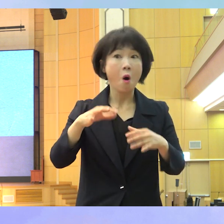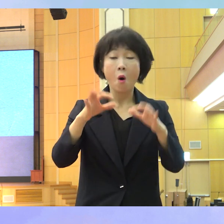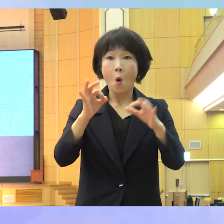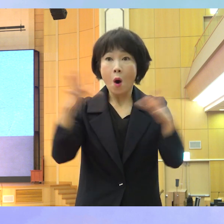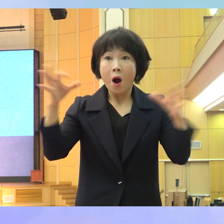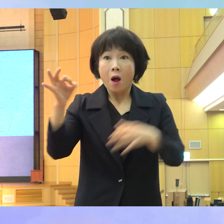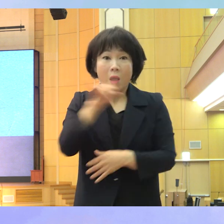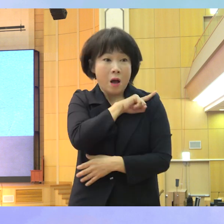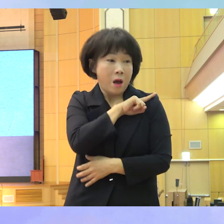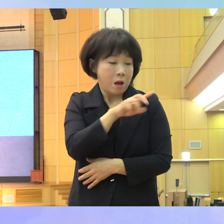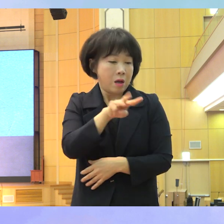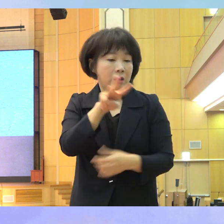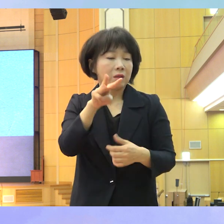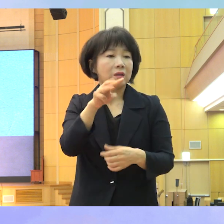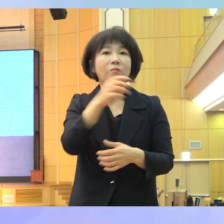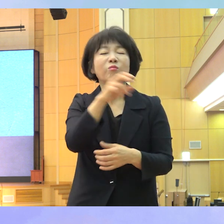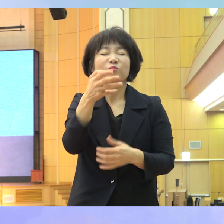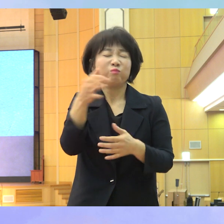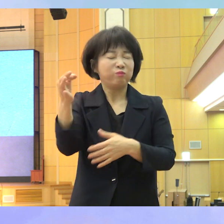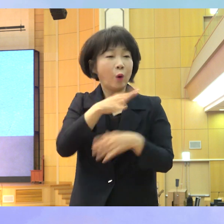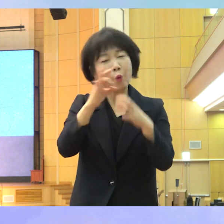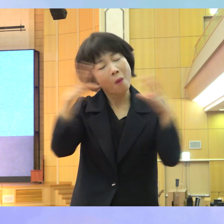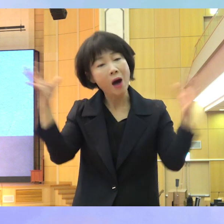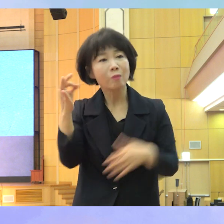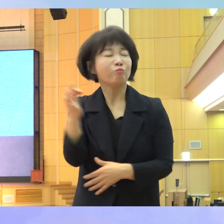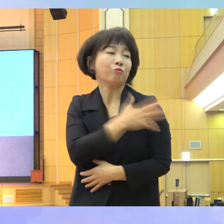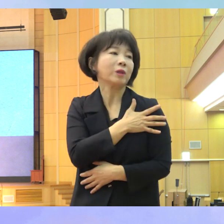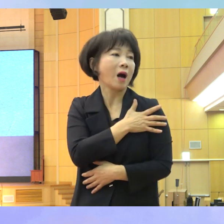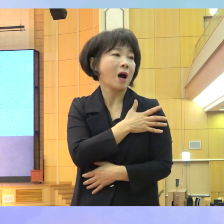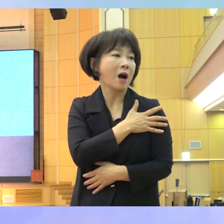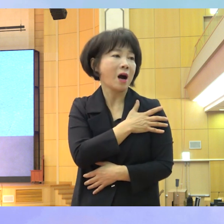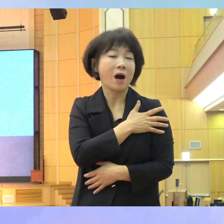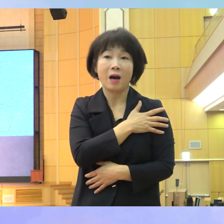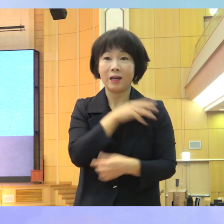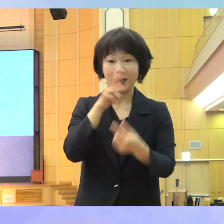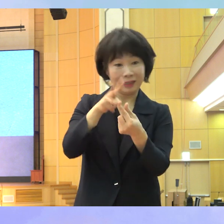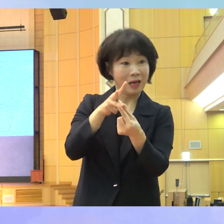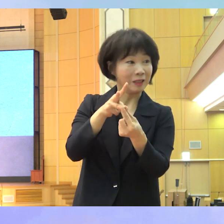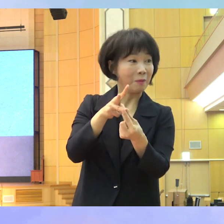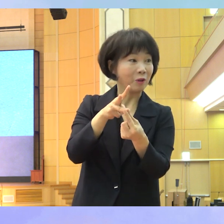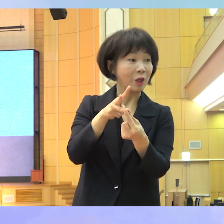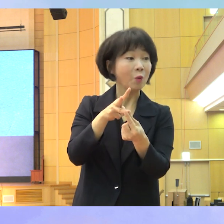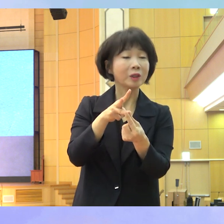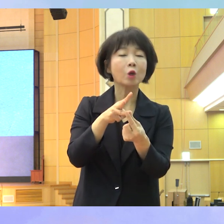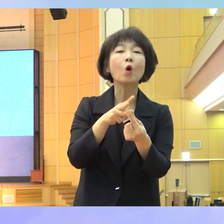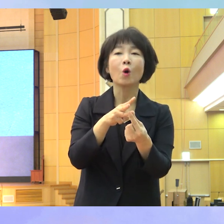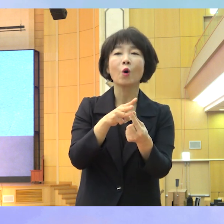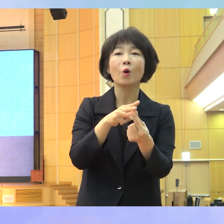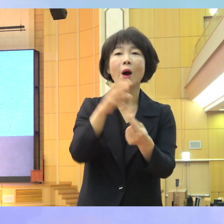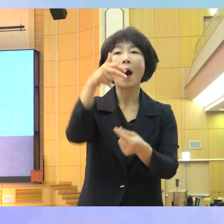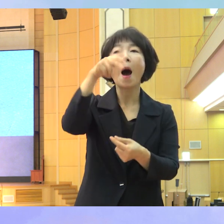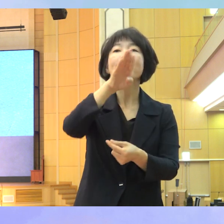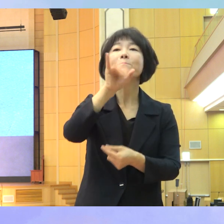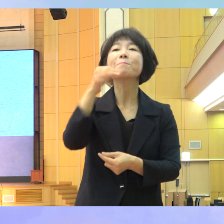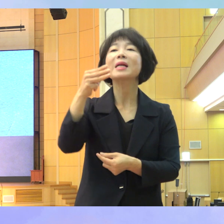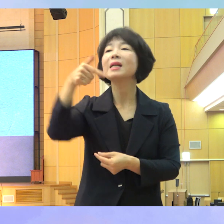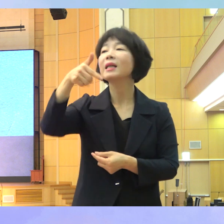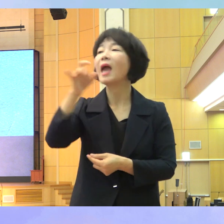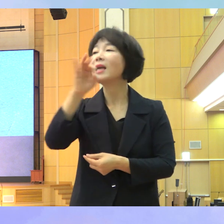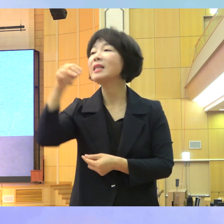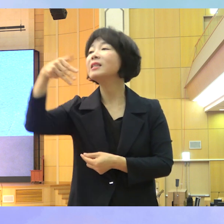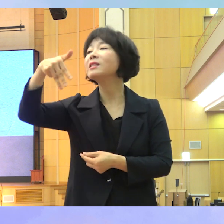있습니다. 여러분들이 혹시 사용하시는 그 컴퓨터에 윈도우즈라는 그런 OS 프로그램을 만들고